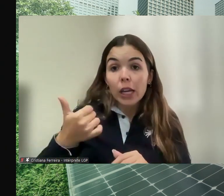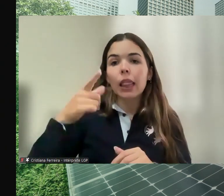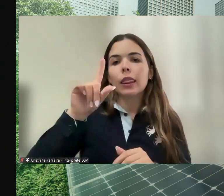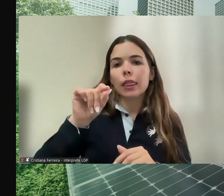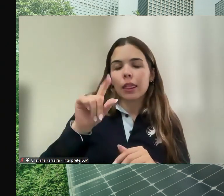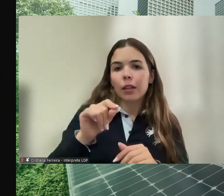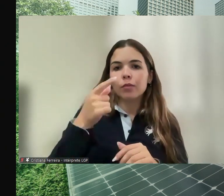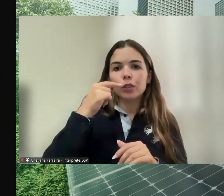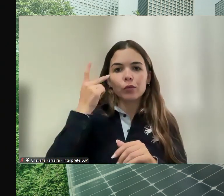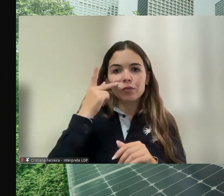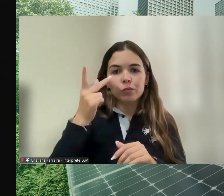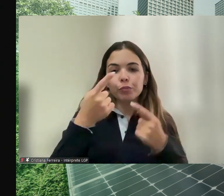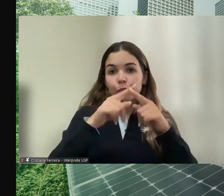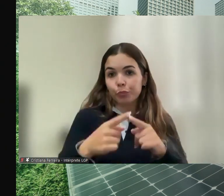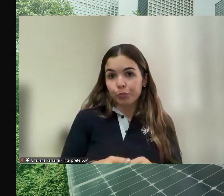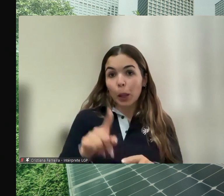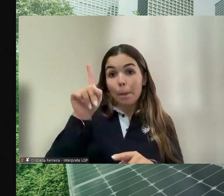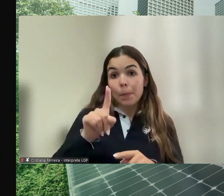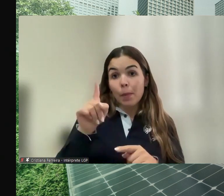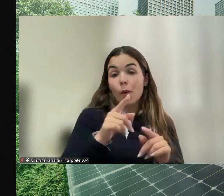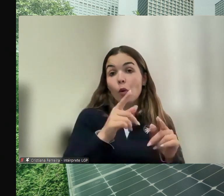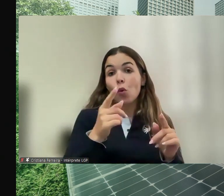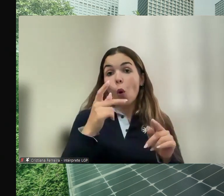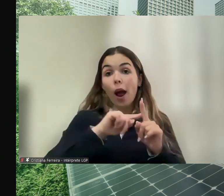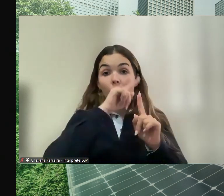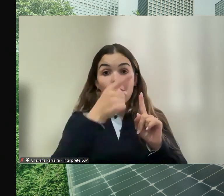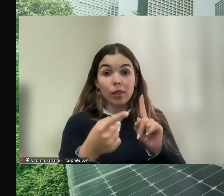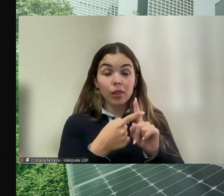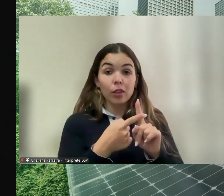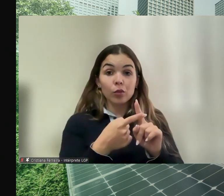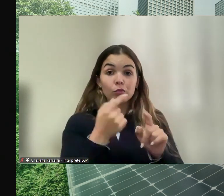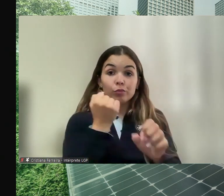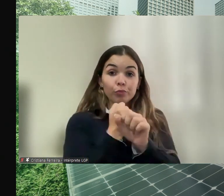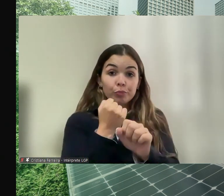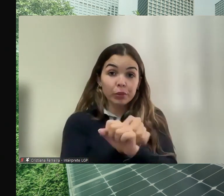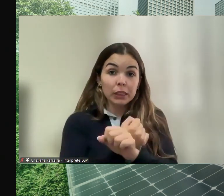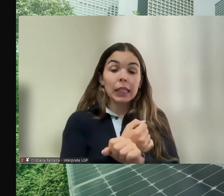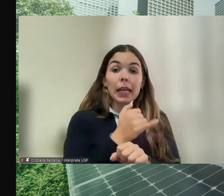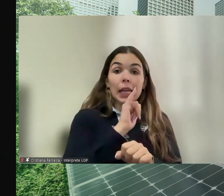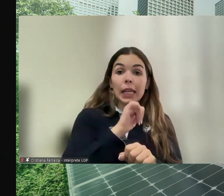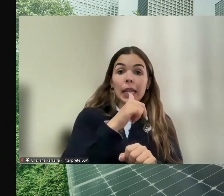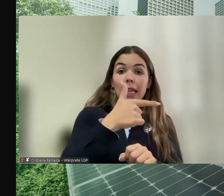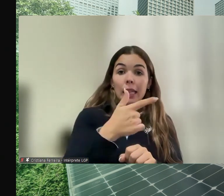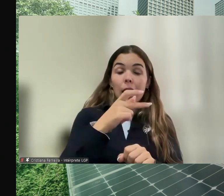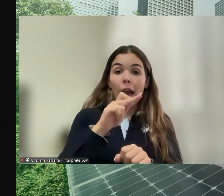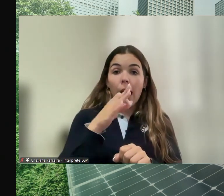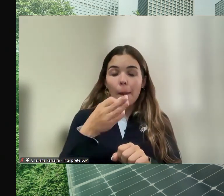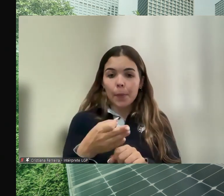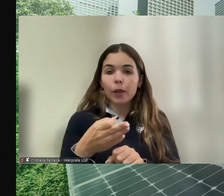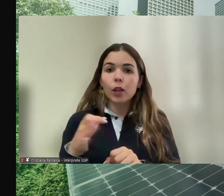de monitorização, e temos ainda contributo para a ITIAP, no fundo, que é uma área